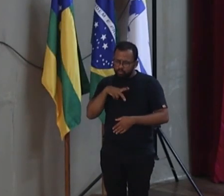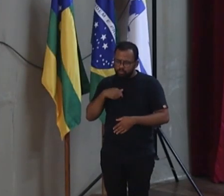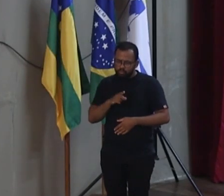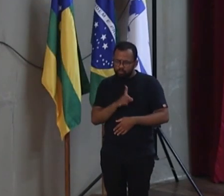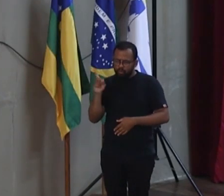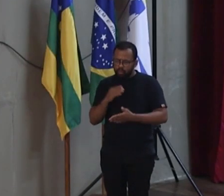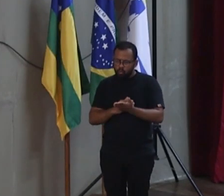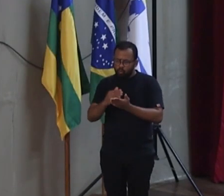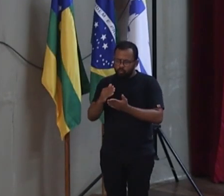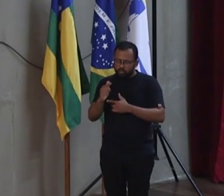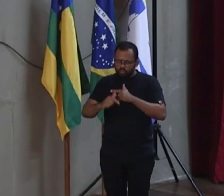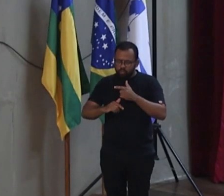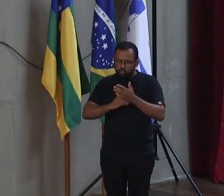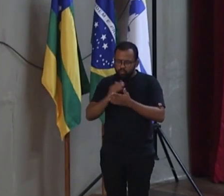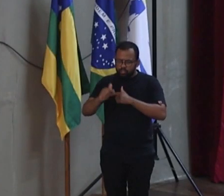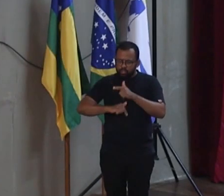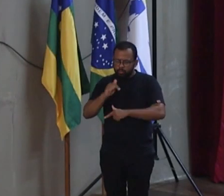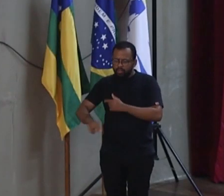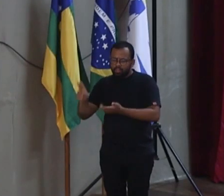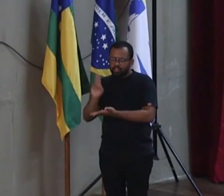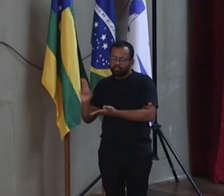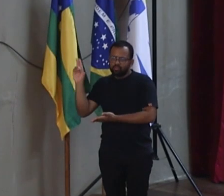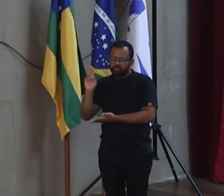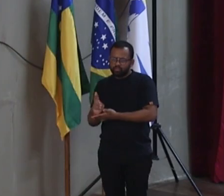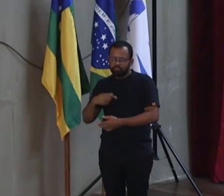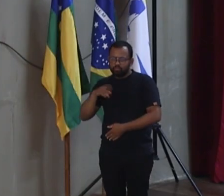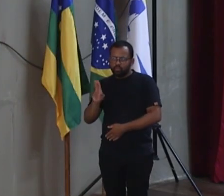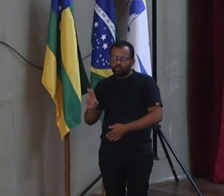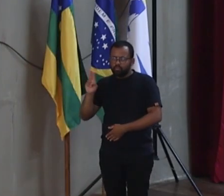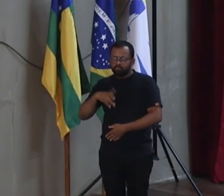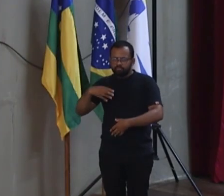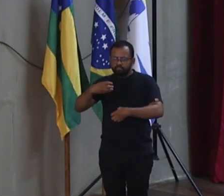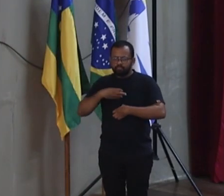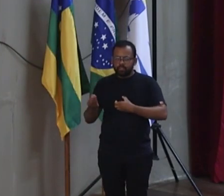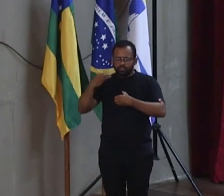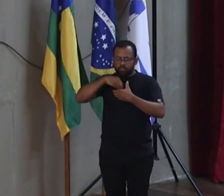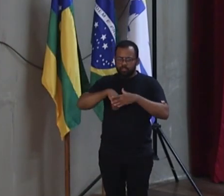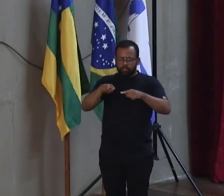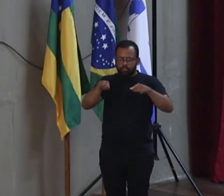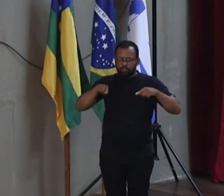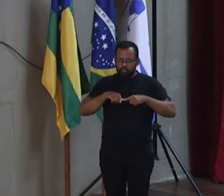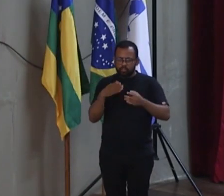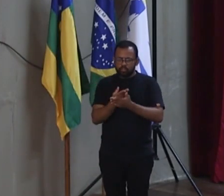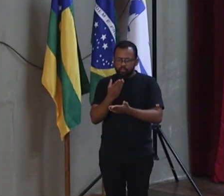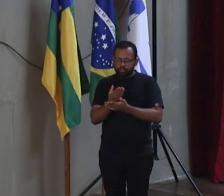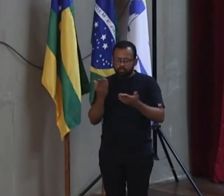estava começando a trabalhar em universidade, foi muito presente para mim dentro da sala de aula.